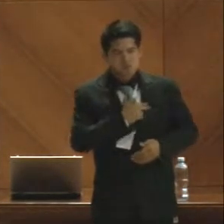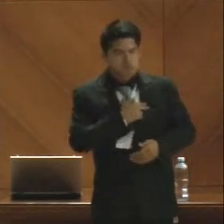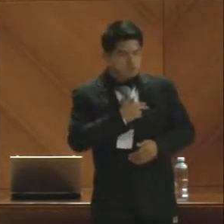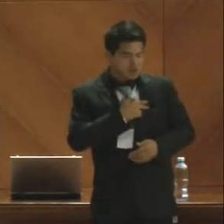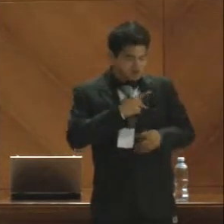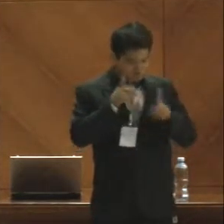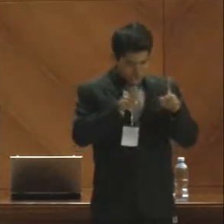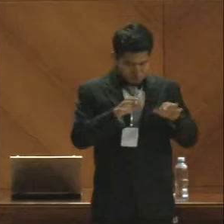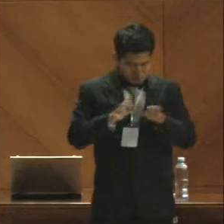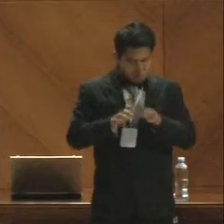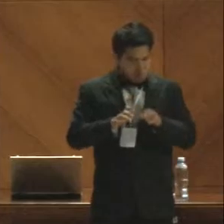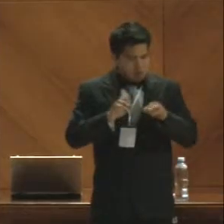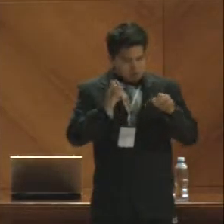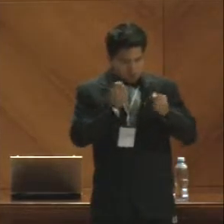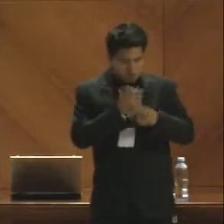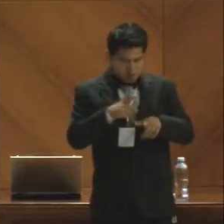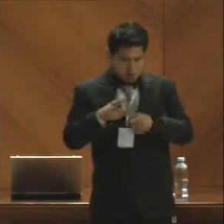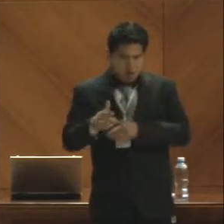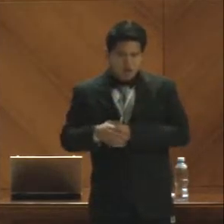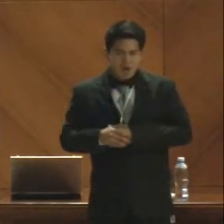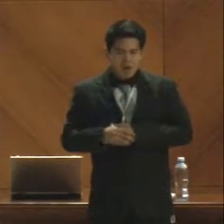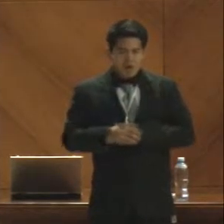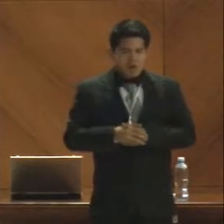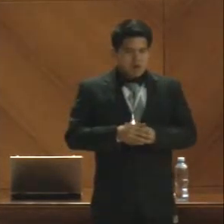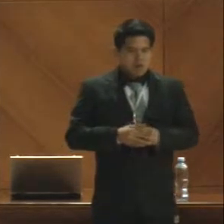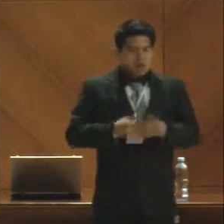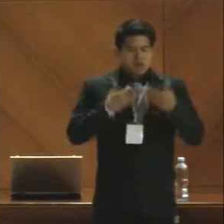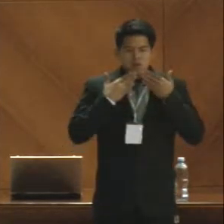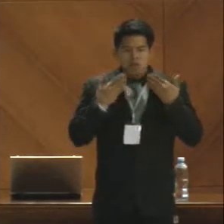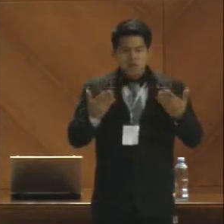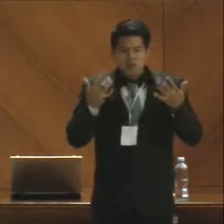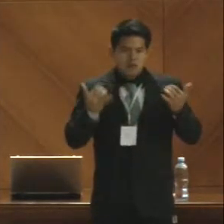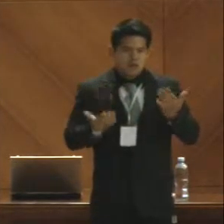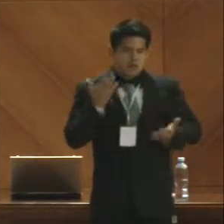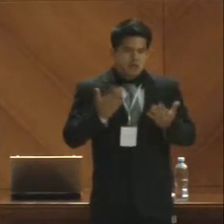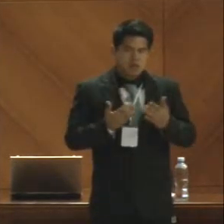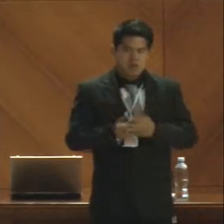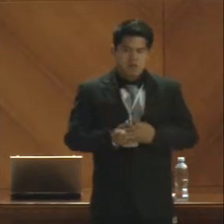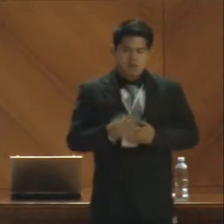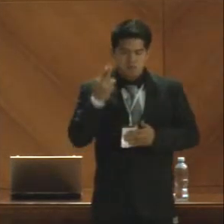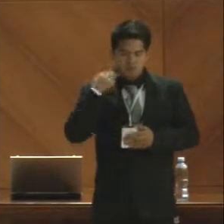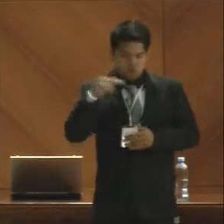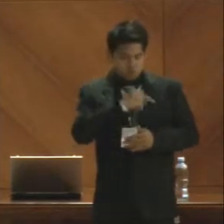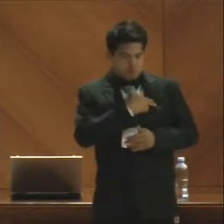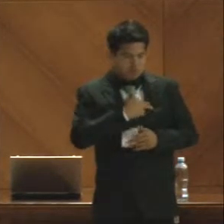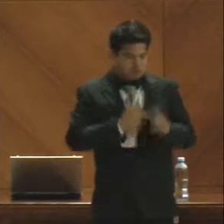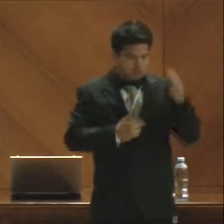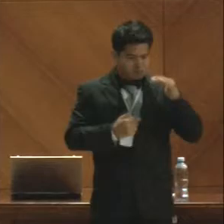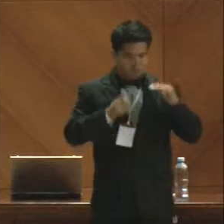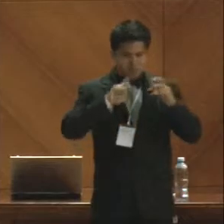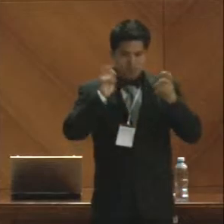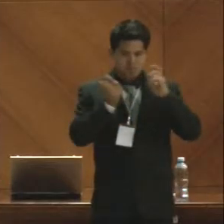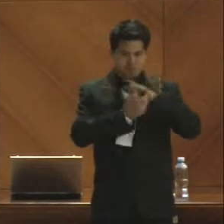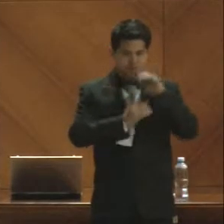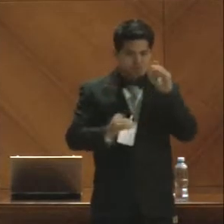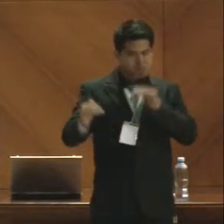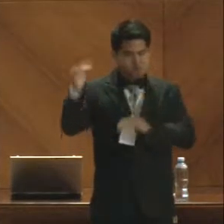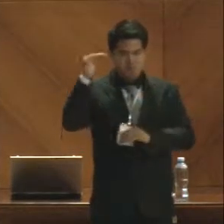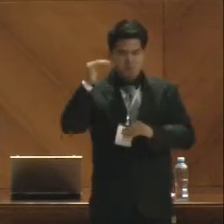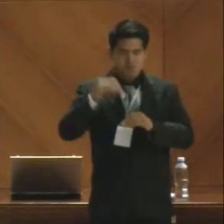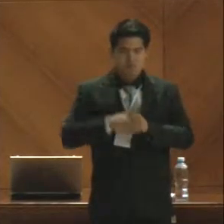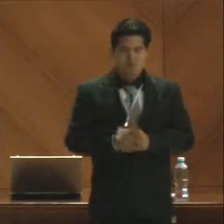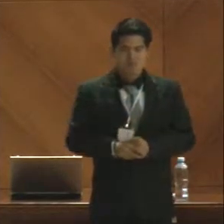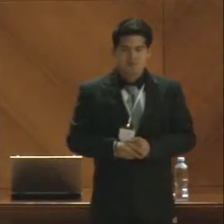donde se forman los programadores, vamos a estar, si ahorita estamos aquí, vamos a estar acá. ¿Sí? Mucha gente, muchos